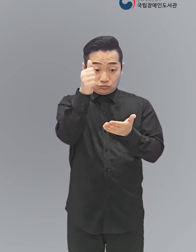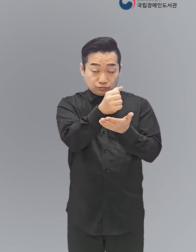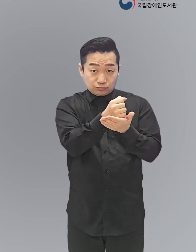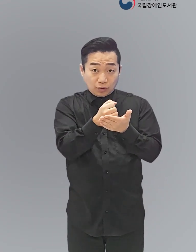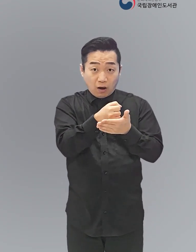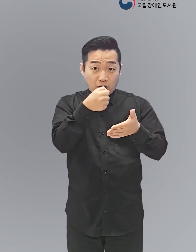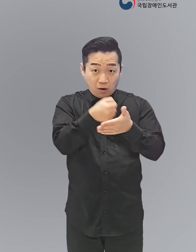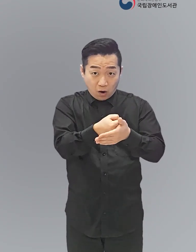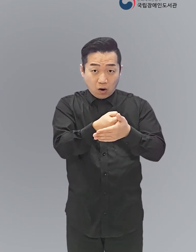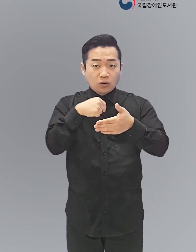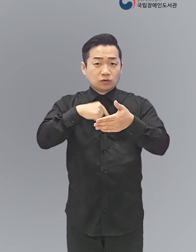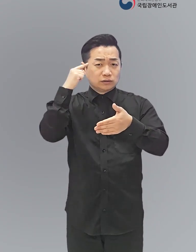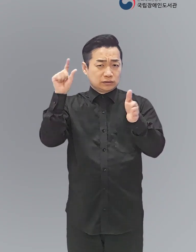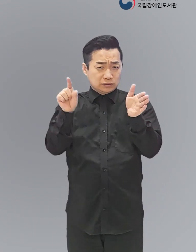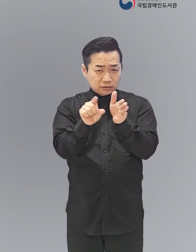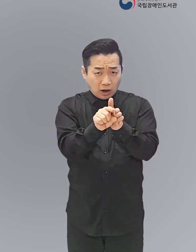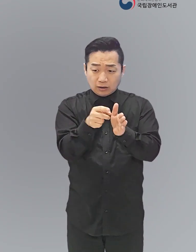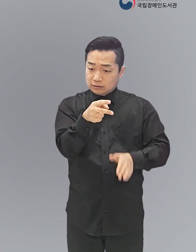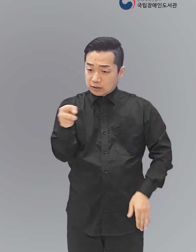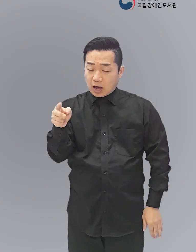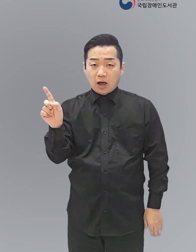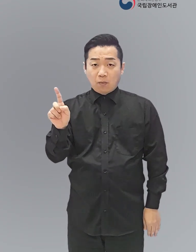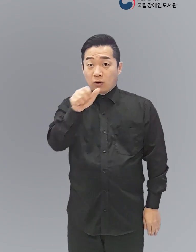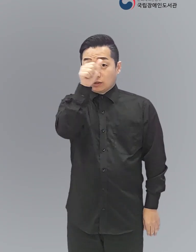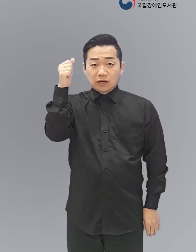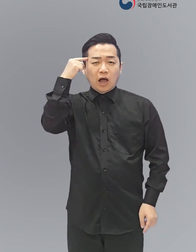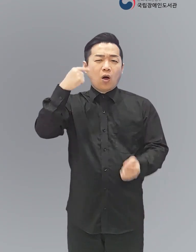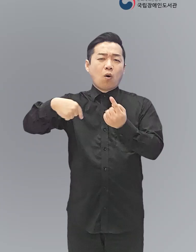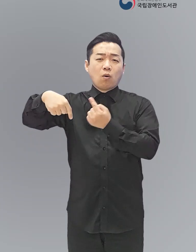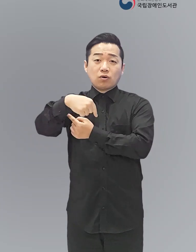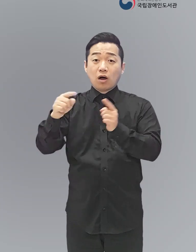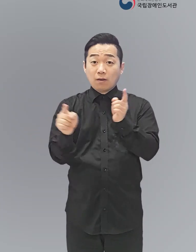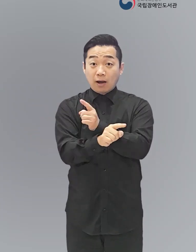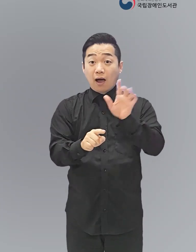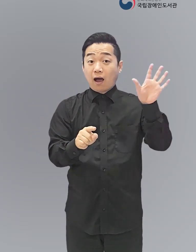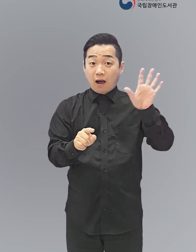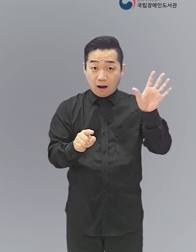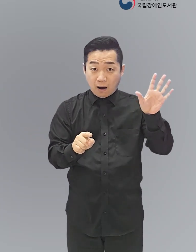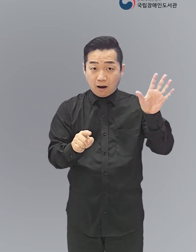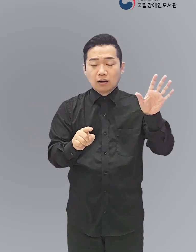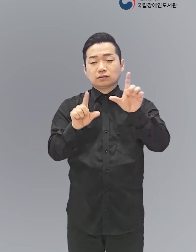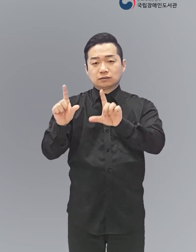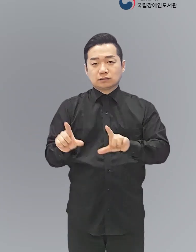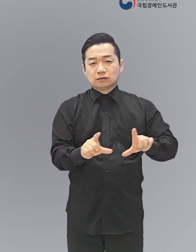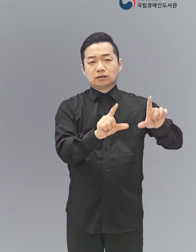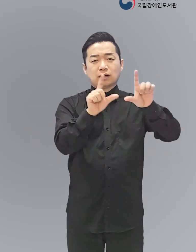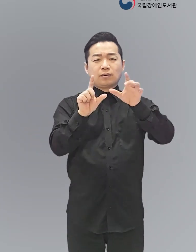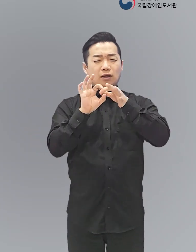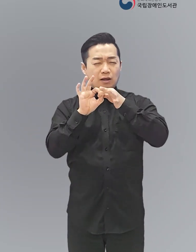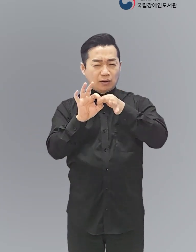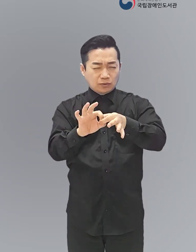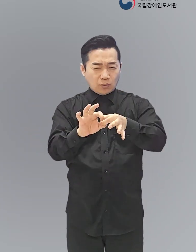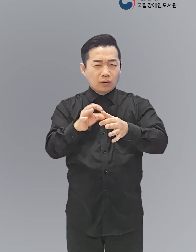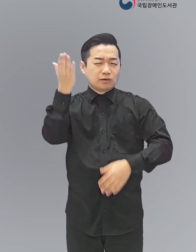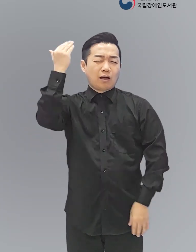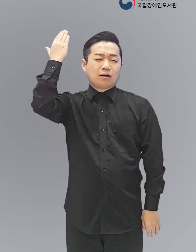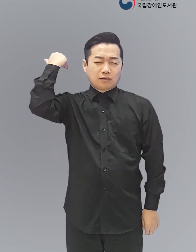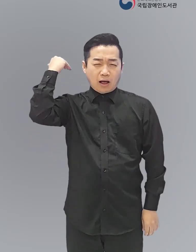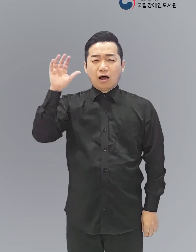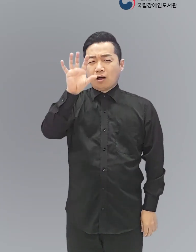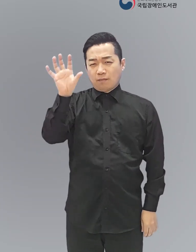사람의 운명을 결정짓는 신념인 인생 소프트웨어가 바뀌지 않는다면 삶은